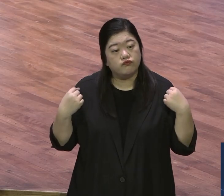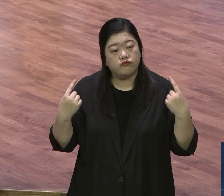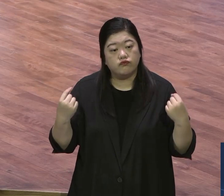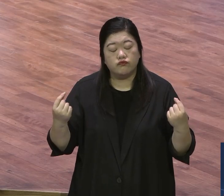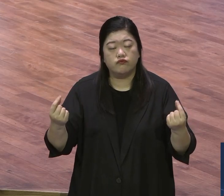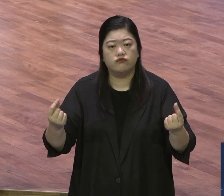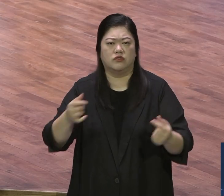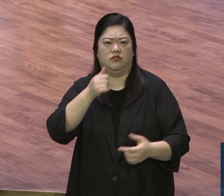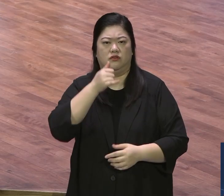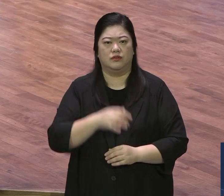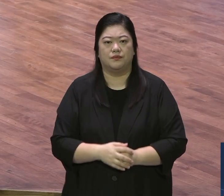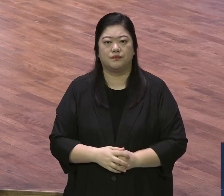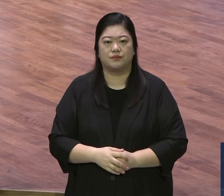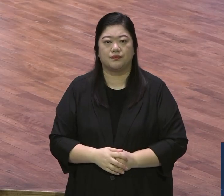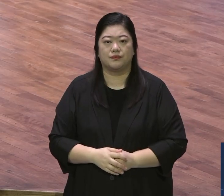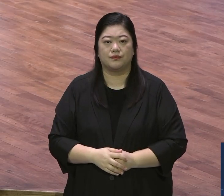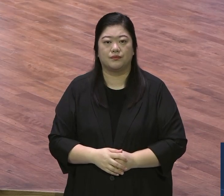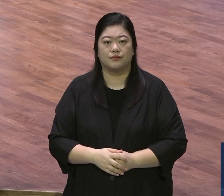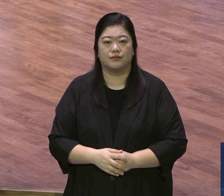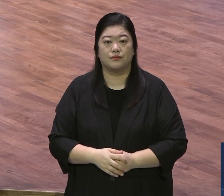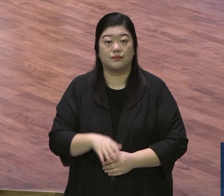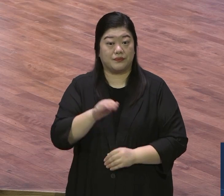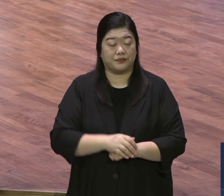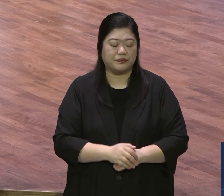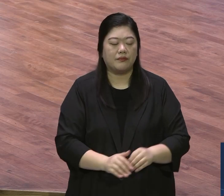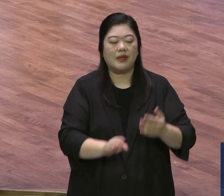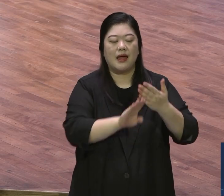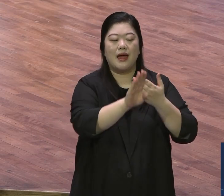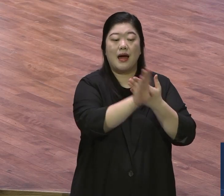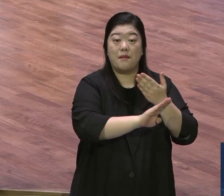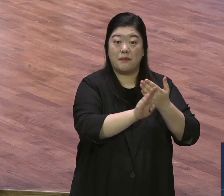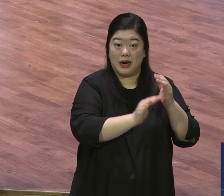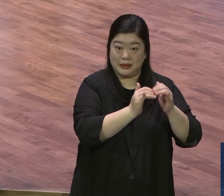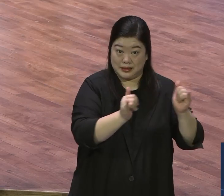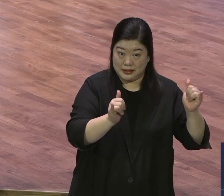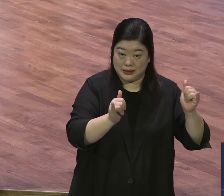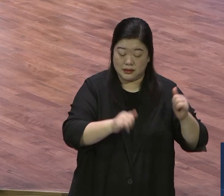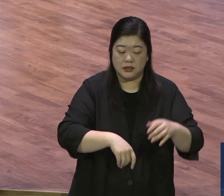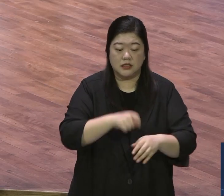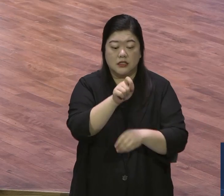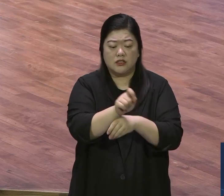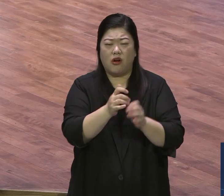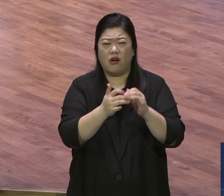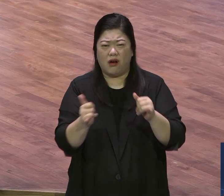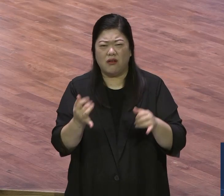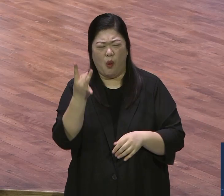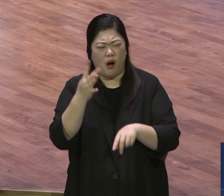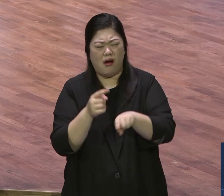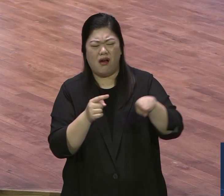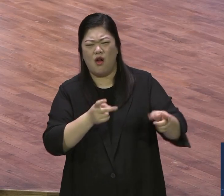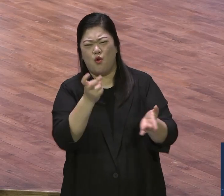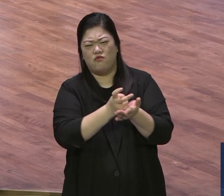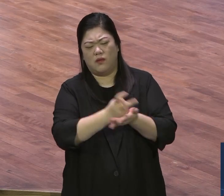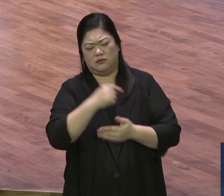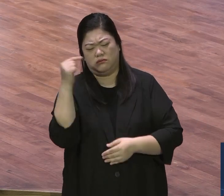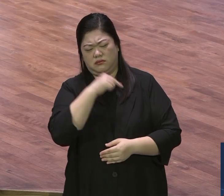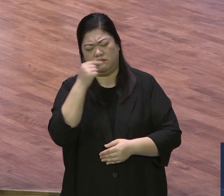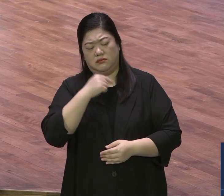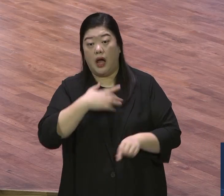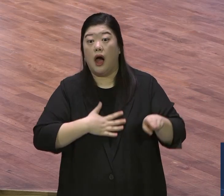그런데 우리가 잘 알고 있는 바르션들과 서기관들이 아니었어요. 어떻게 보면